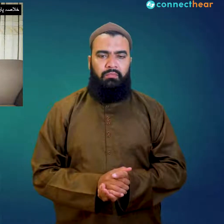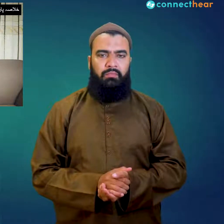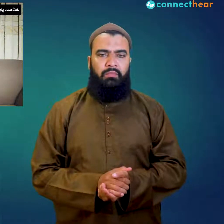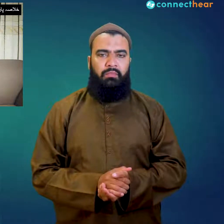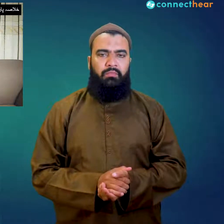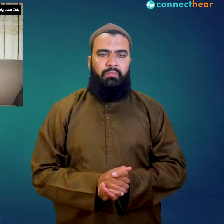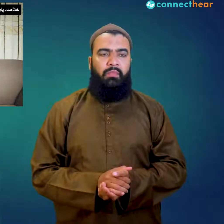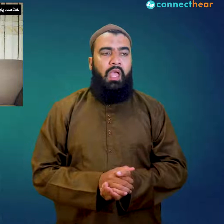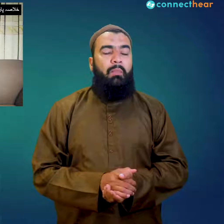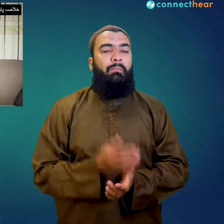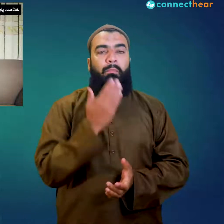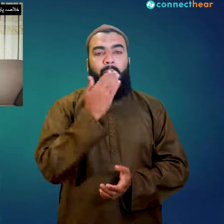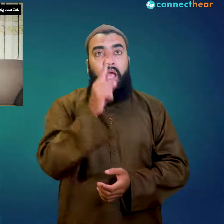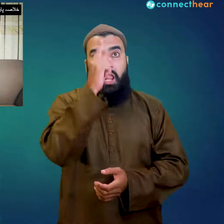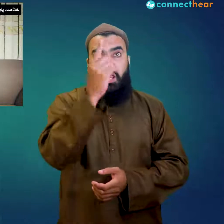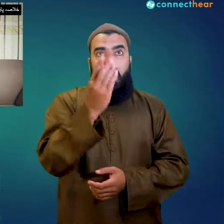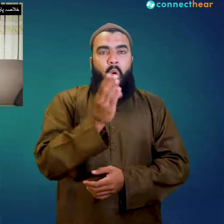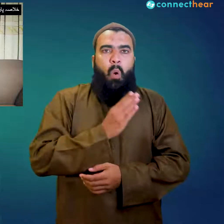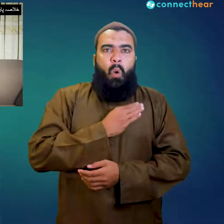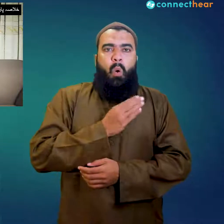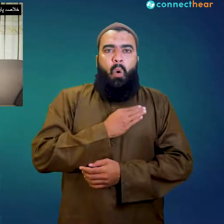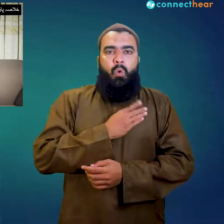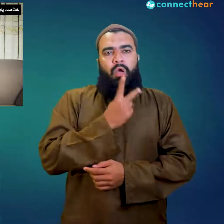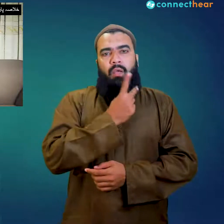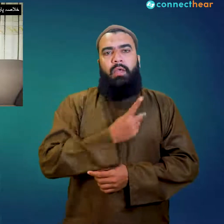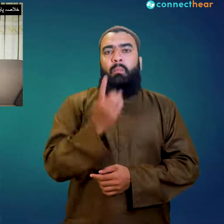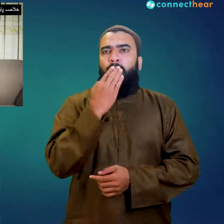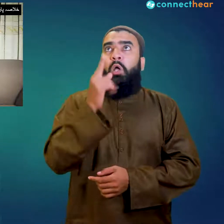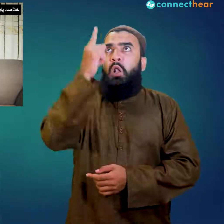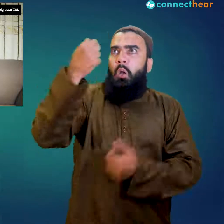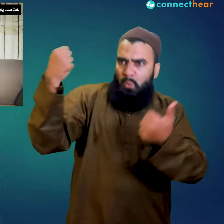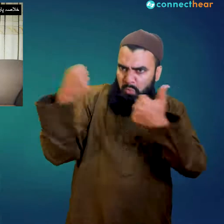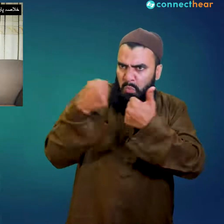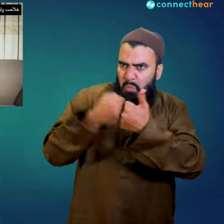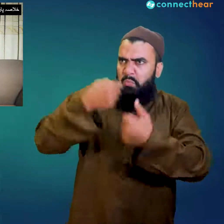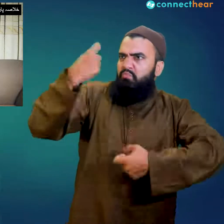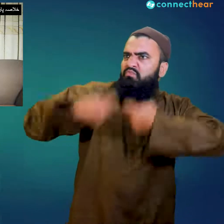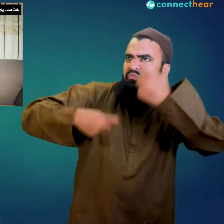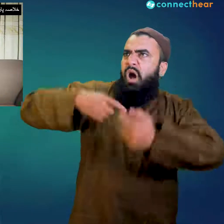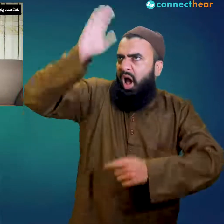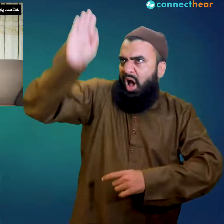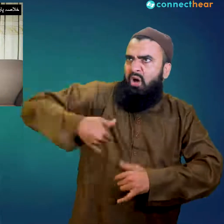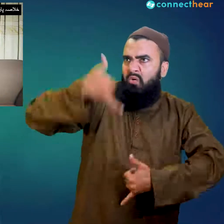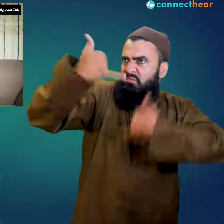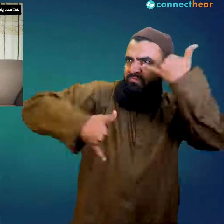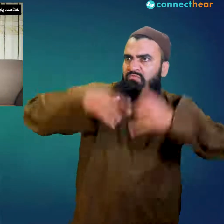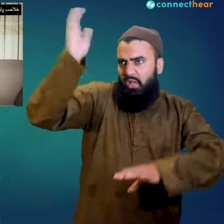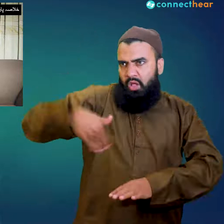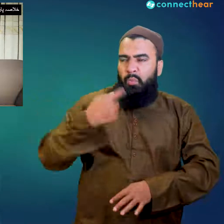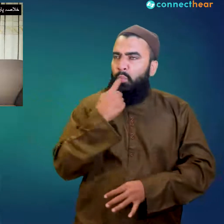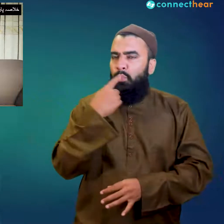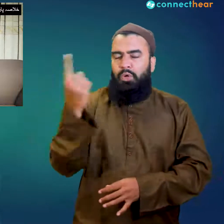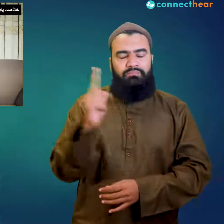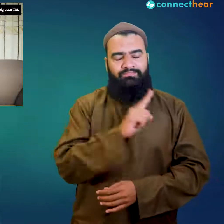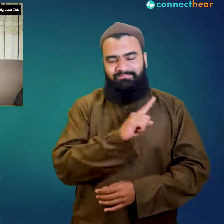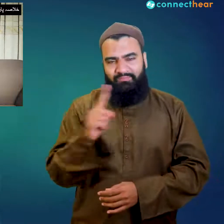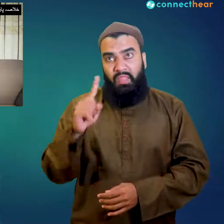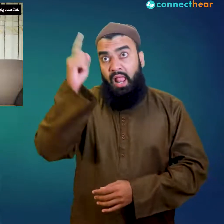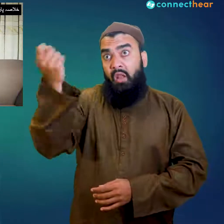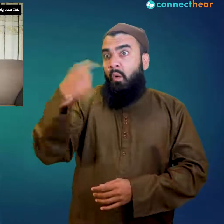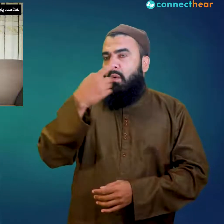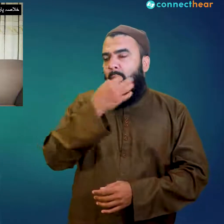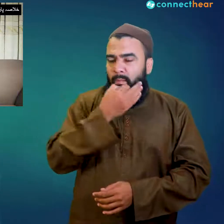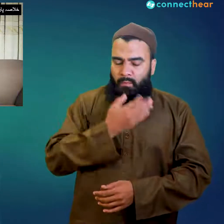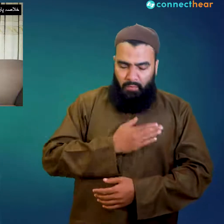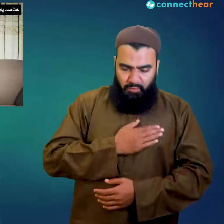رب سے ڈرو، اپنے رب سے ڈرو، مخالفت نہ کرو، اس کی اطاعت اور فرما برداری کرو۔